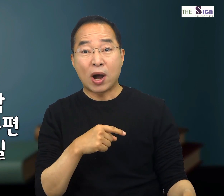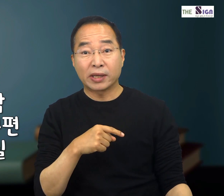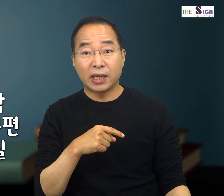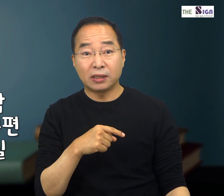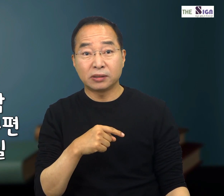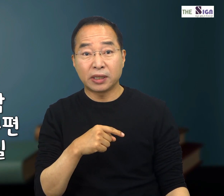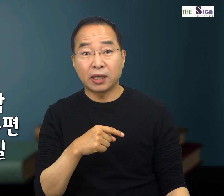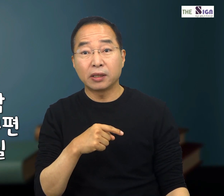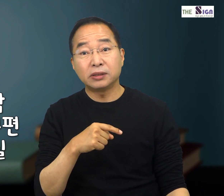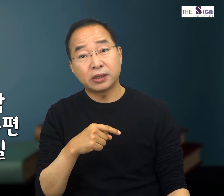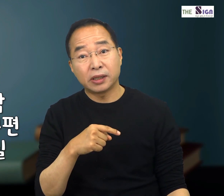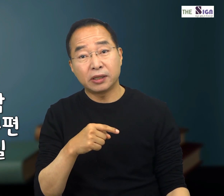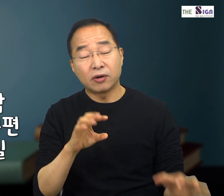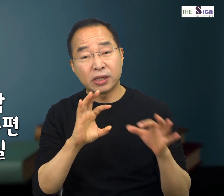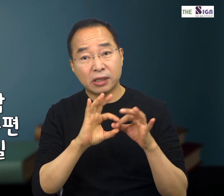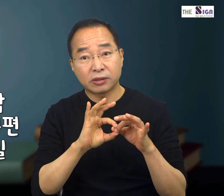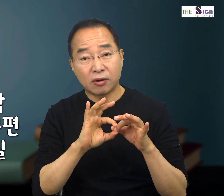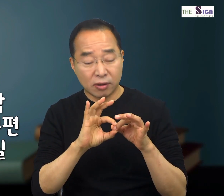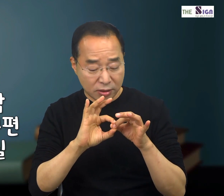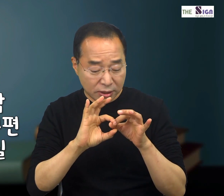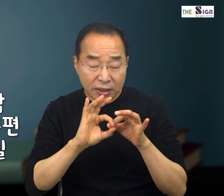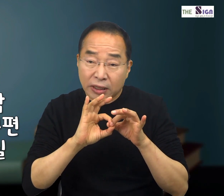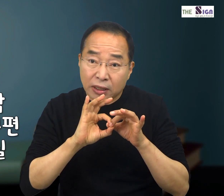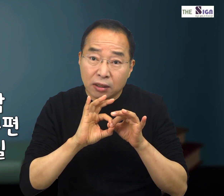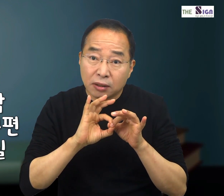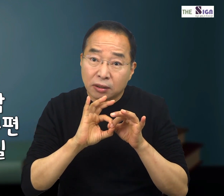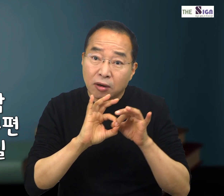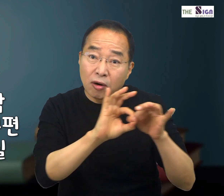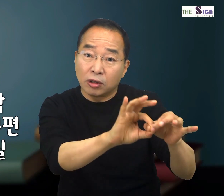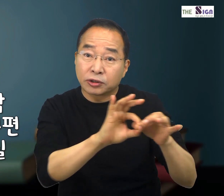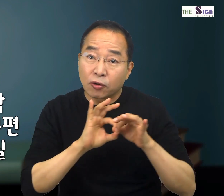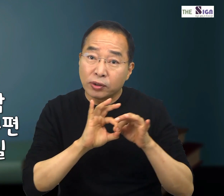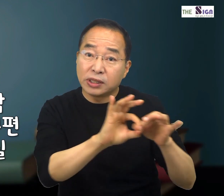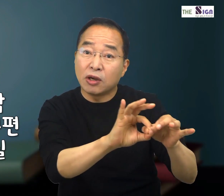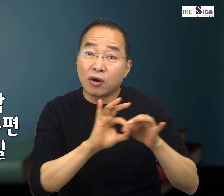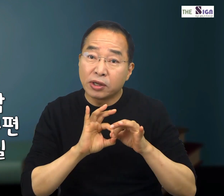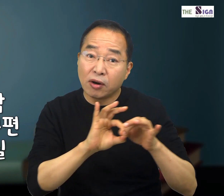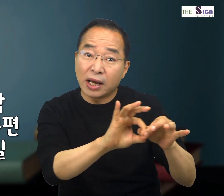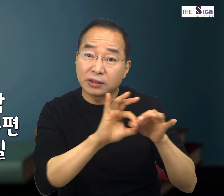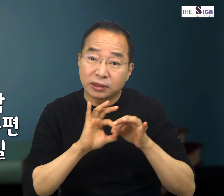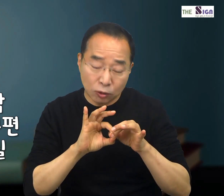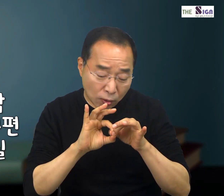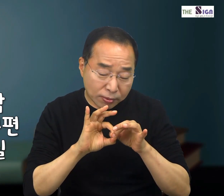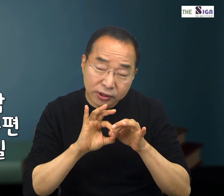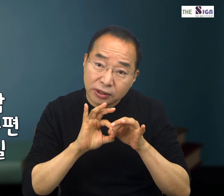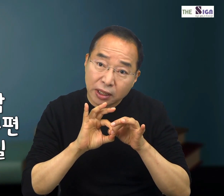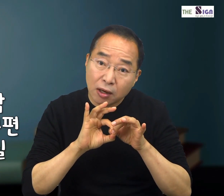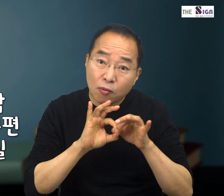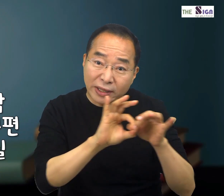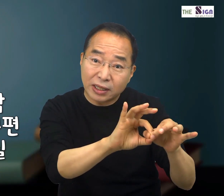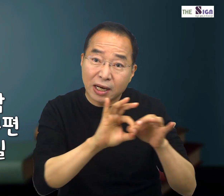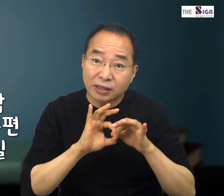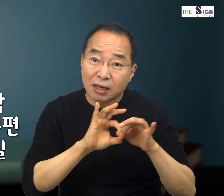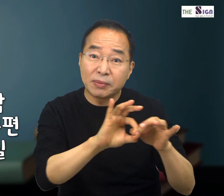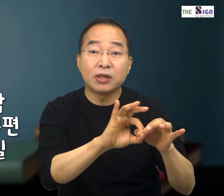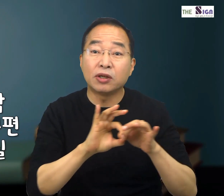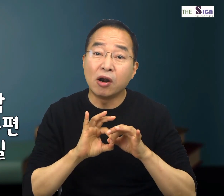관계에 있는데 이제 여기에서 서로 이제 연결하듯 요 부분 이제 왔다 갔다 하면